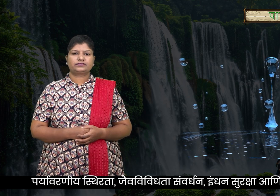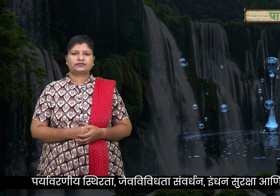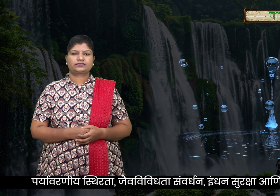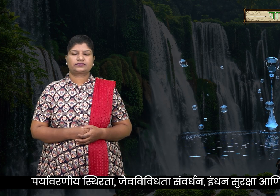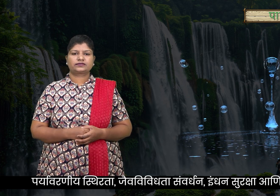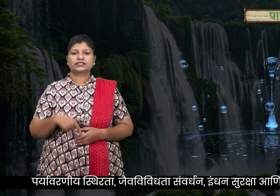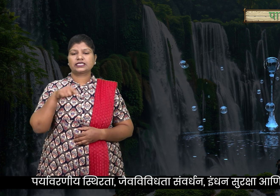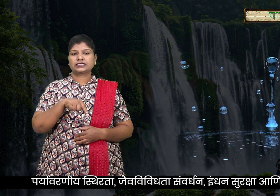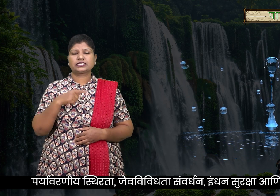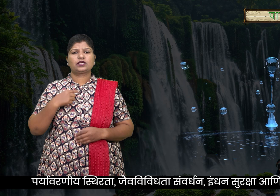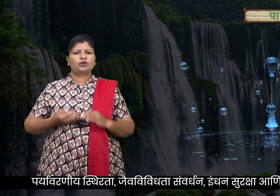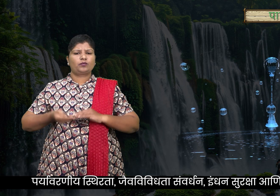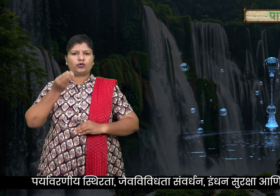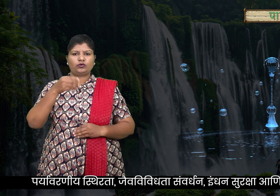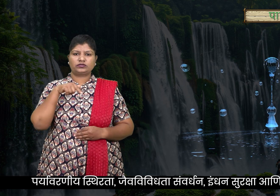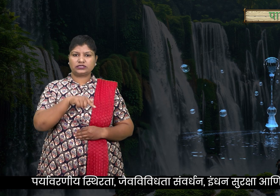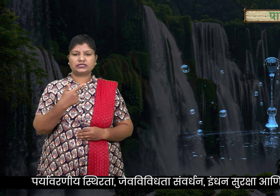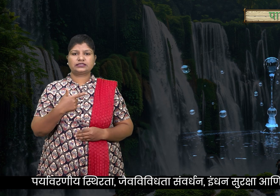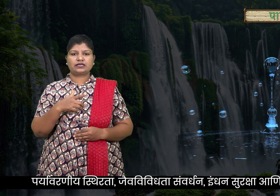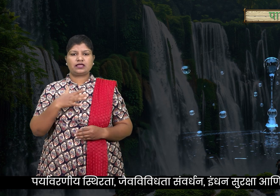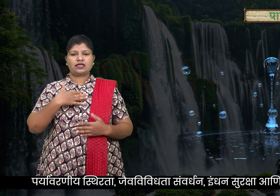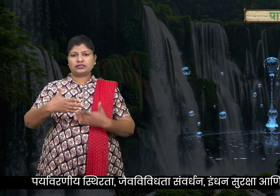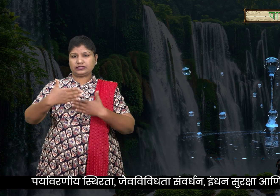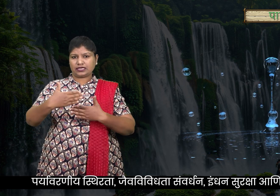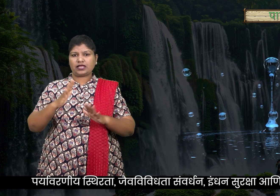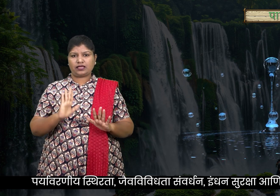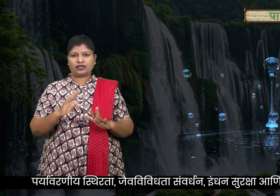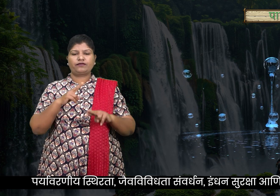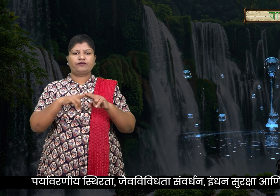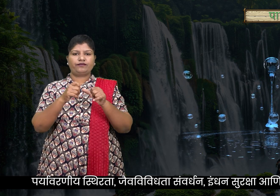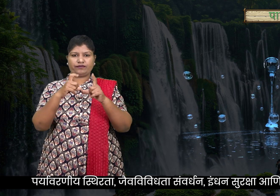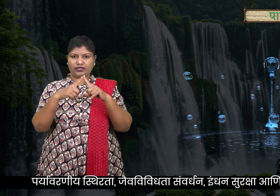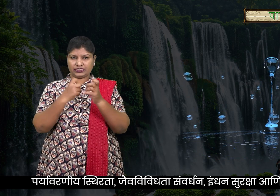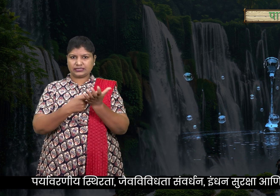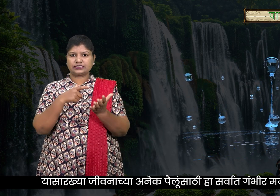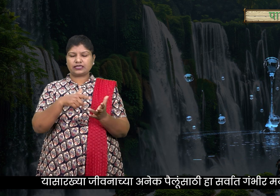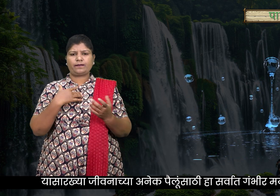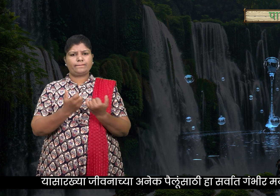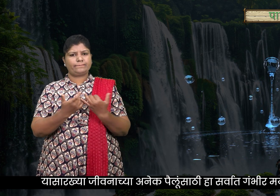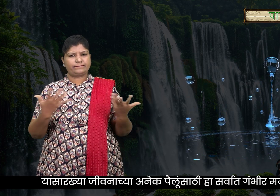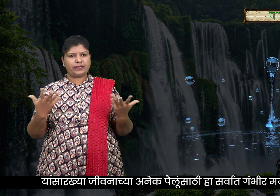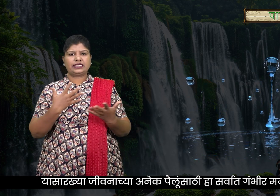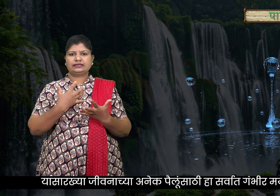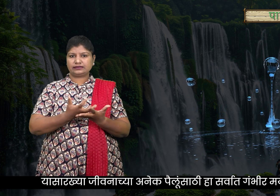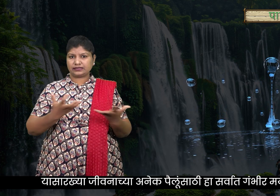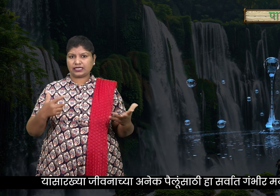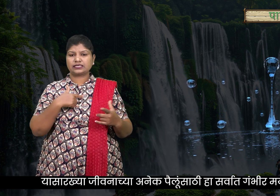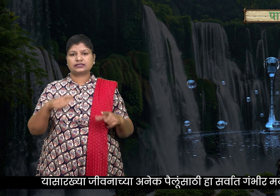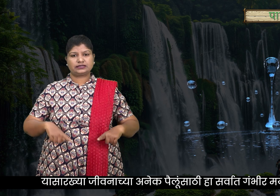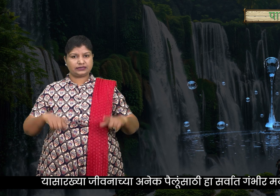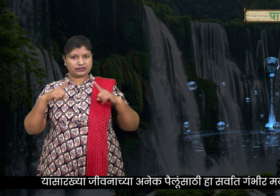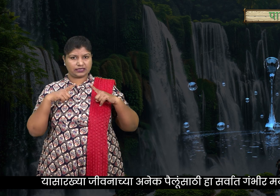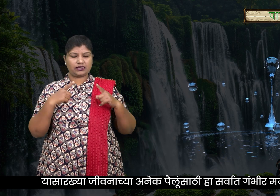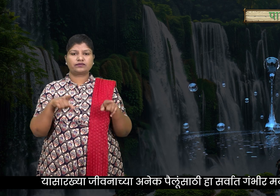पर्यावरणीय स्थिरता, जैवविविधता संवर्धन, इंधन सुरक्षा आणि अगदी आरोग्यसेवा यासारख्या जीवनाच्या अनेक